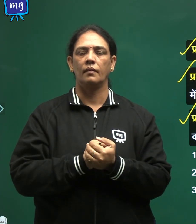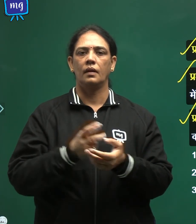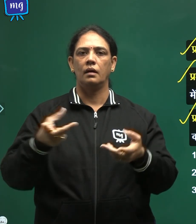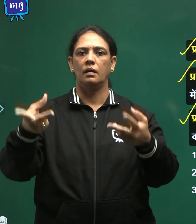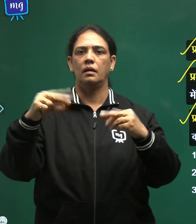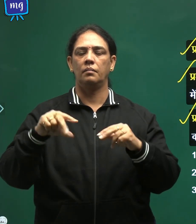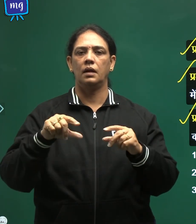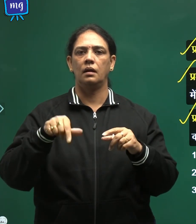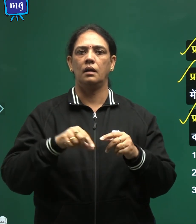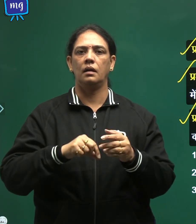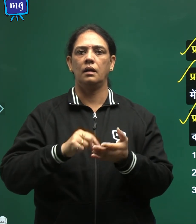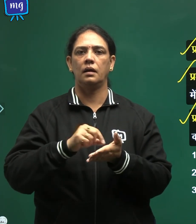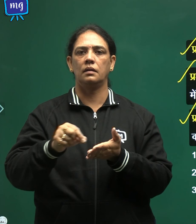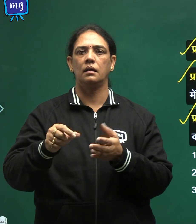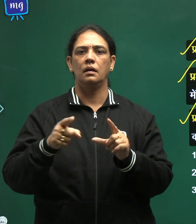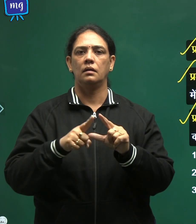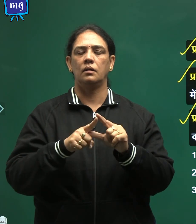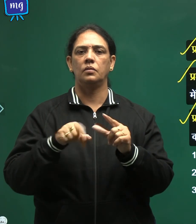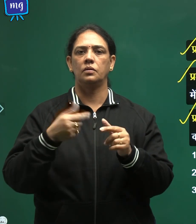निम्नलिखित त्रिभुजों को